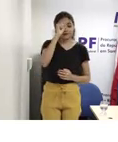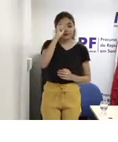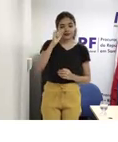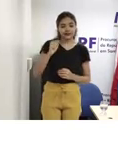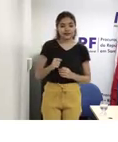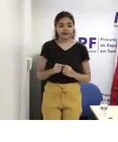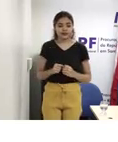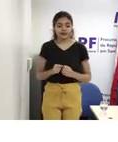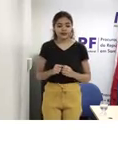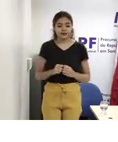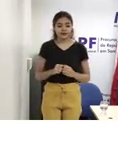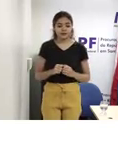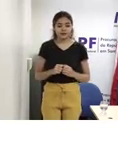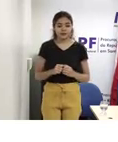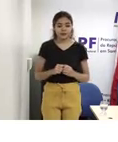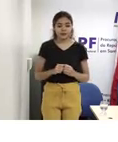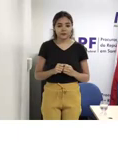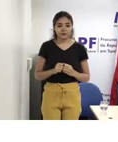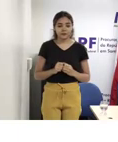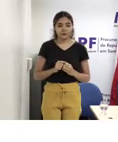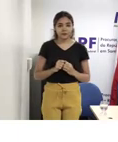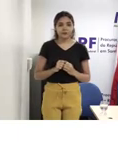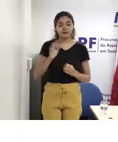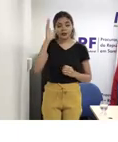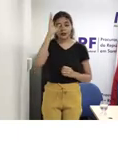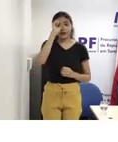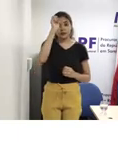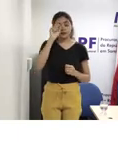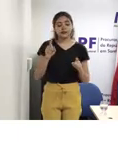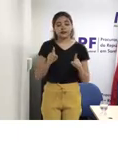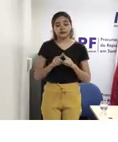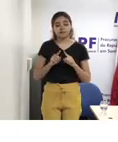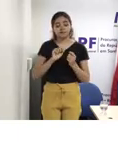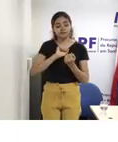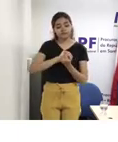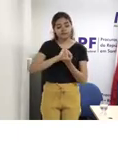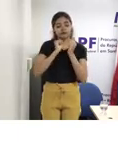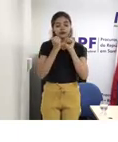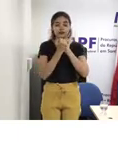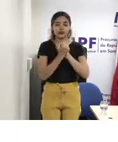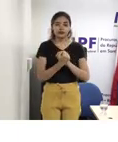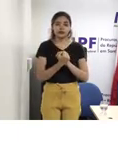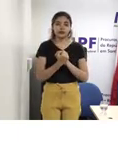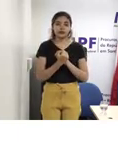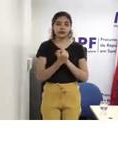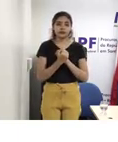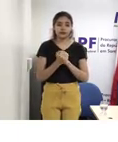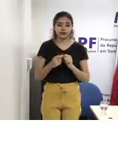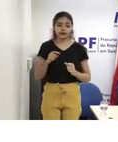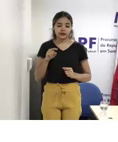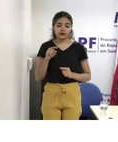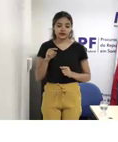prevenir de nós nos adaptarmos porque os criminosos que atuam possuem uma expertise digital muito